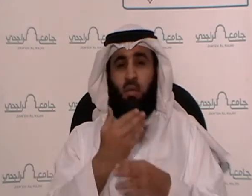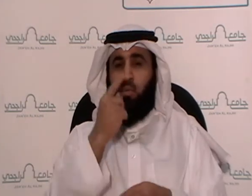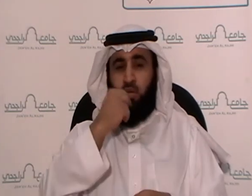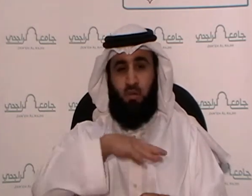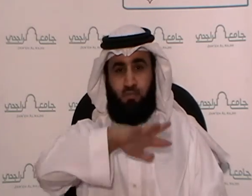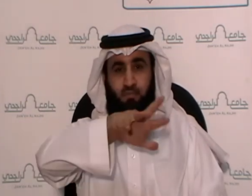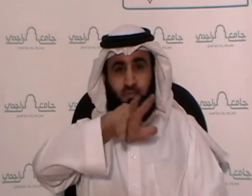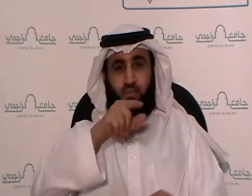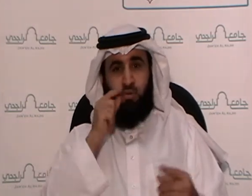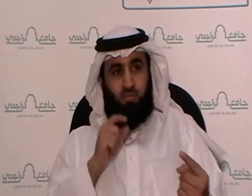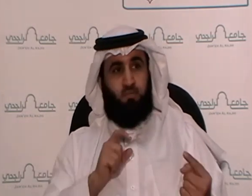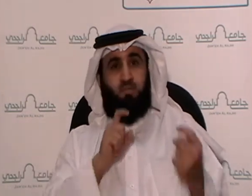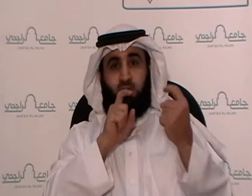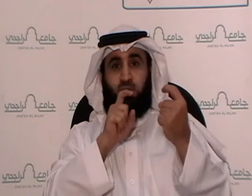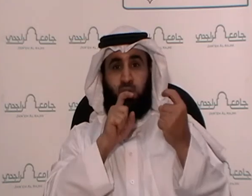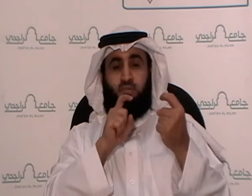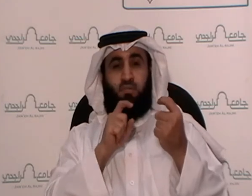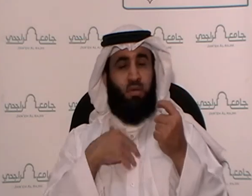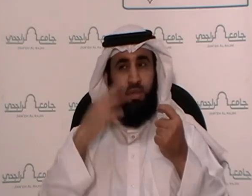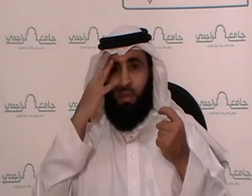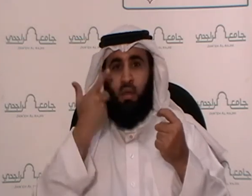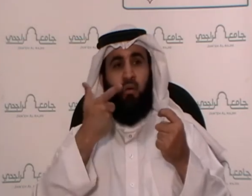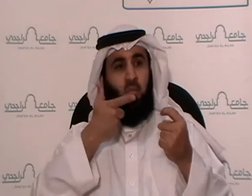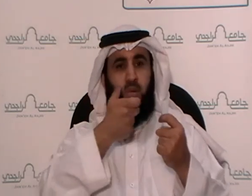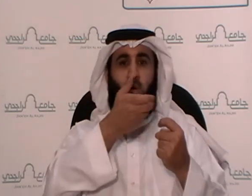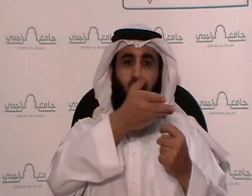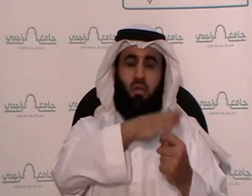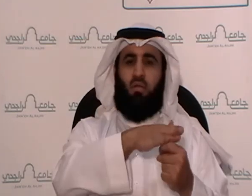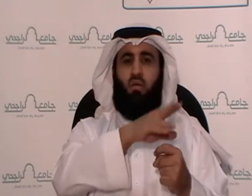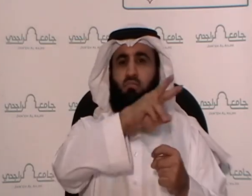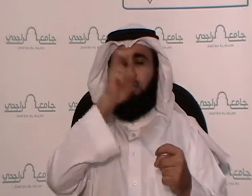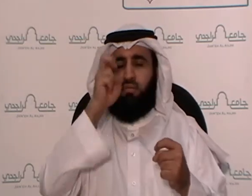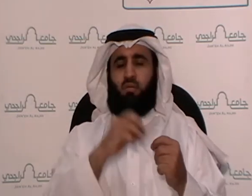هذا المال فإنه يأخذ ثمرة جهد هذا الإنسان.